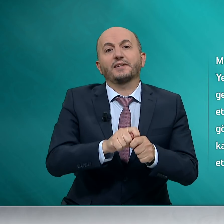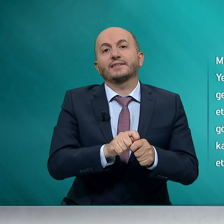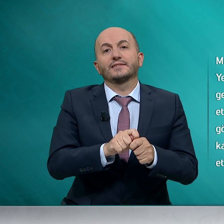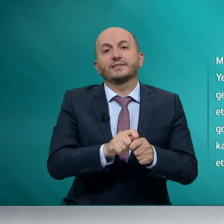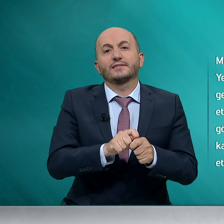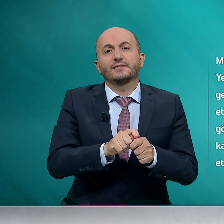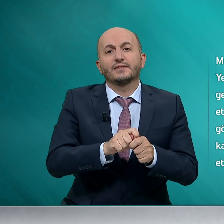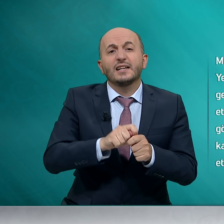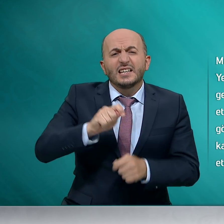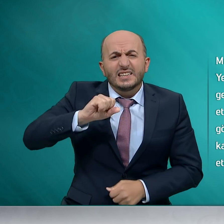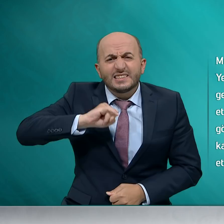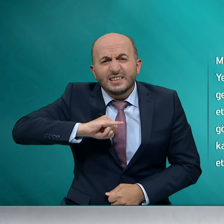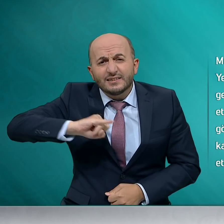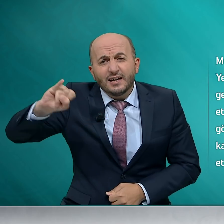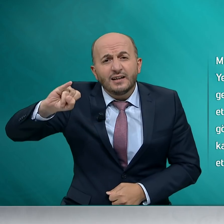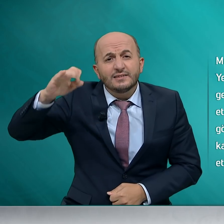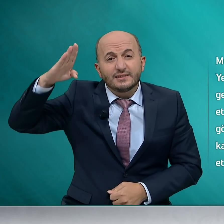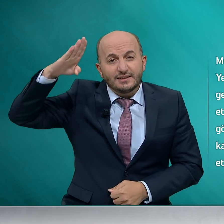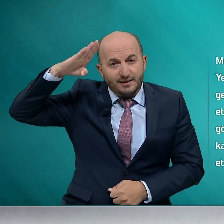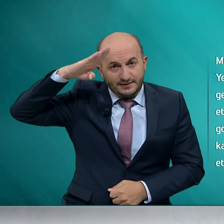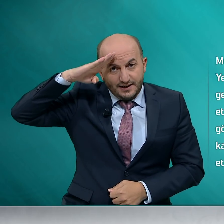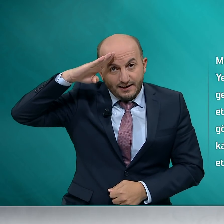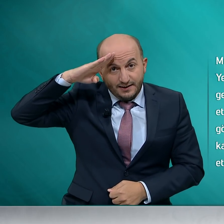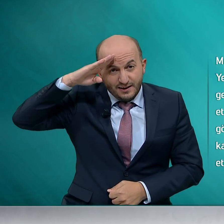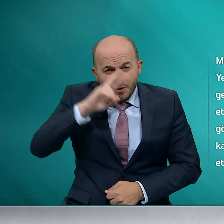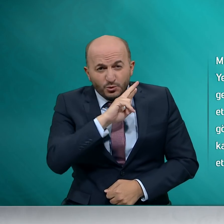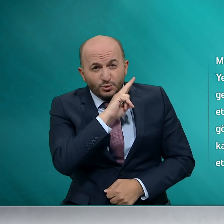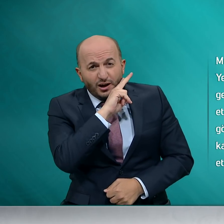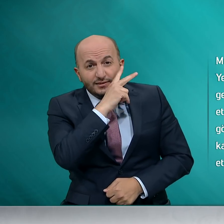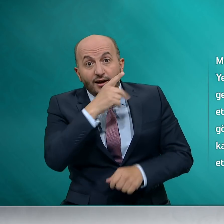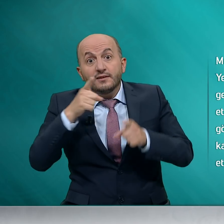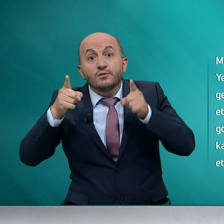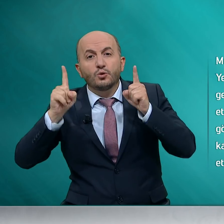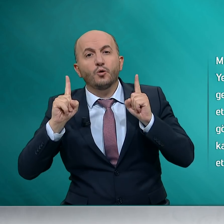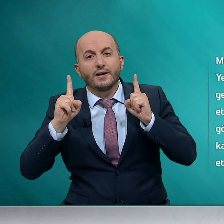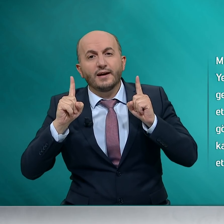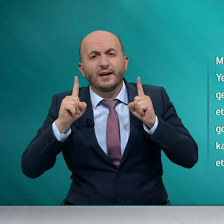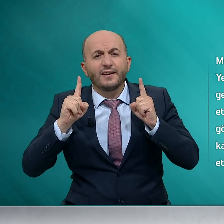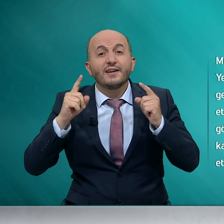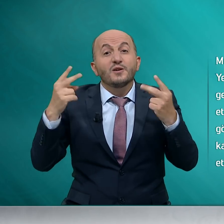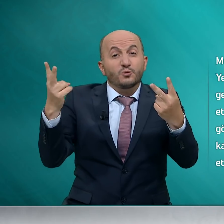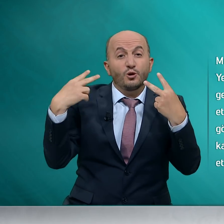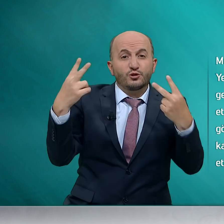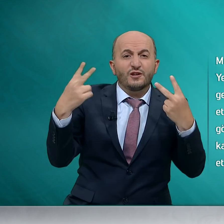etmektir. İsyandan itaate, günahtan tövbeye,